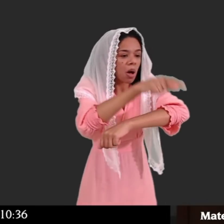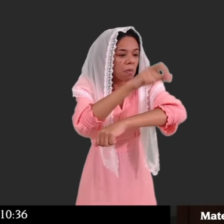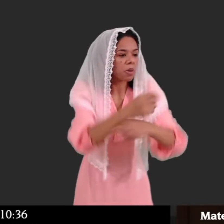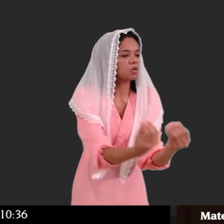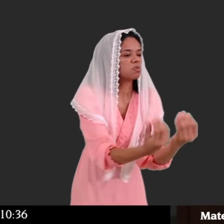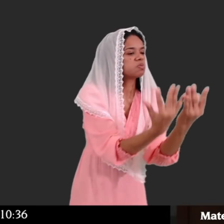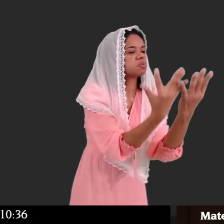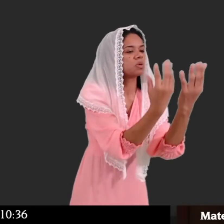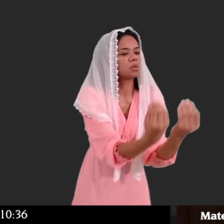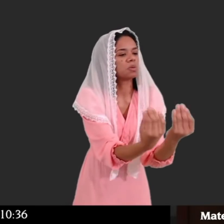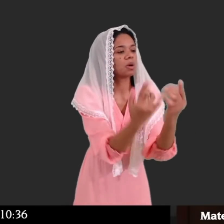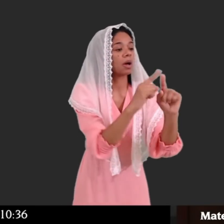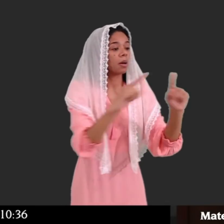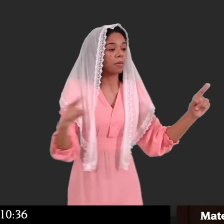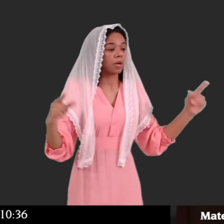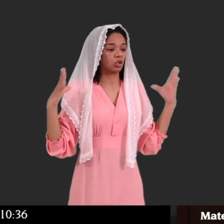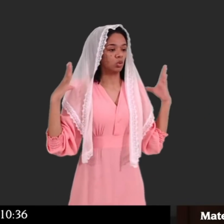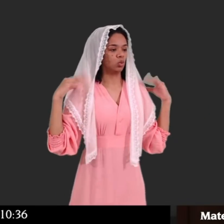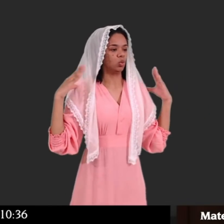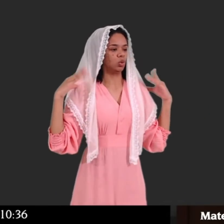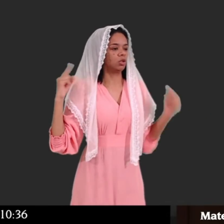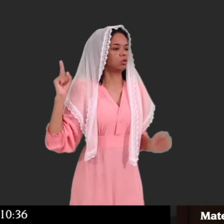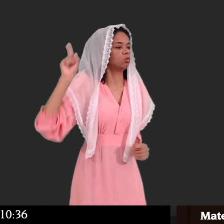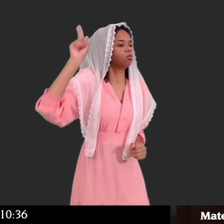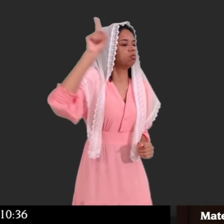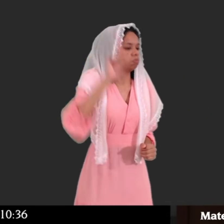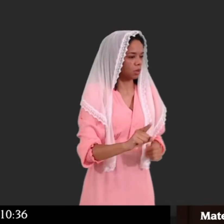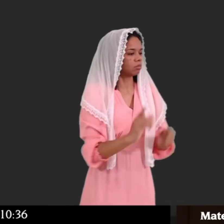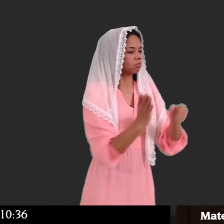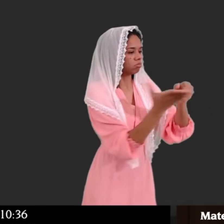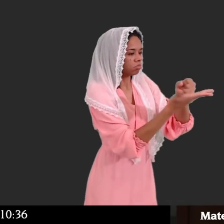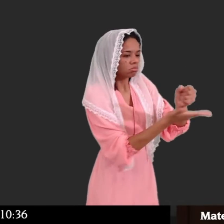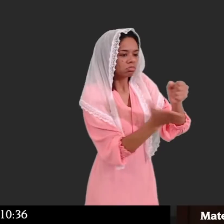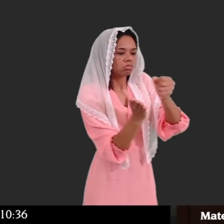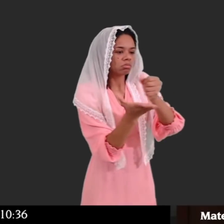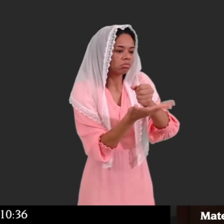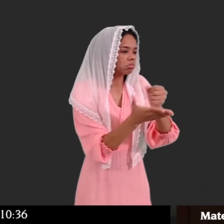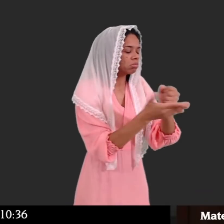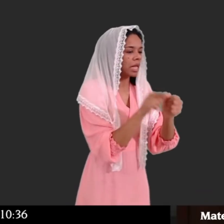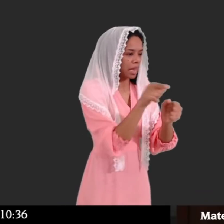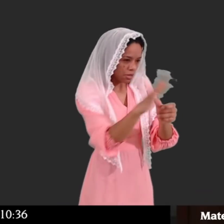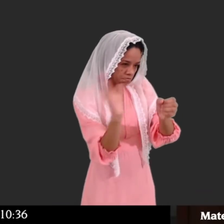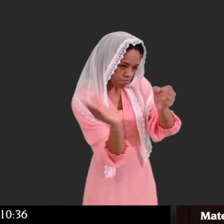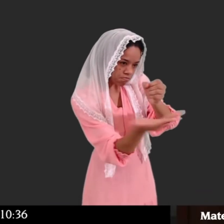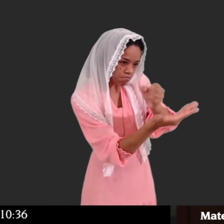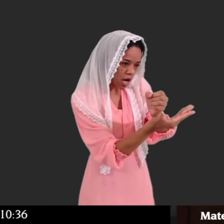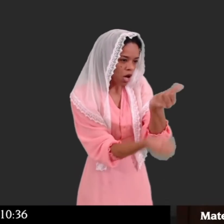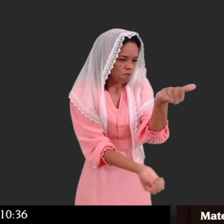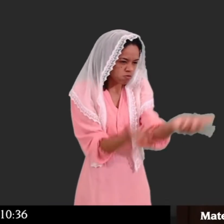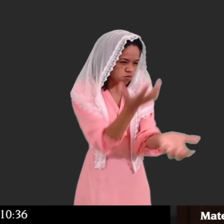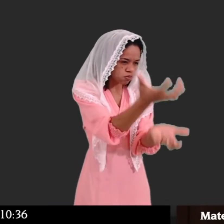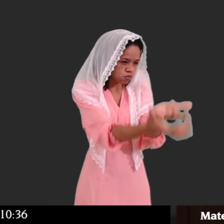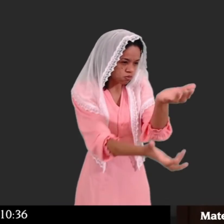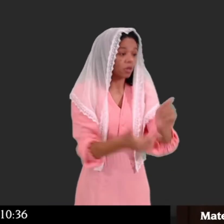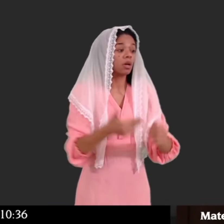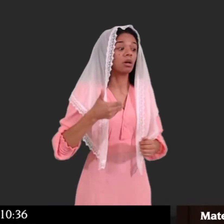e os ceifeiros são os anjos. Assim como o joio é colhido e queimado no fogo, assim será na consumação